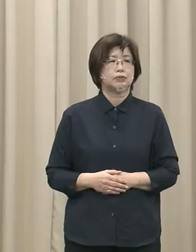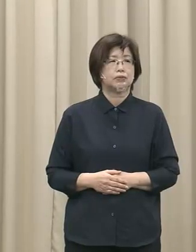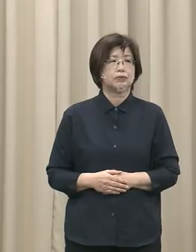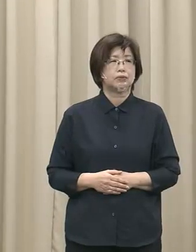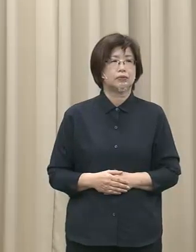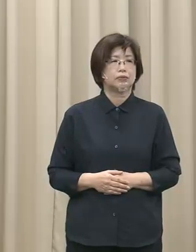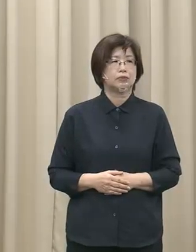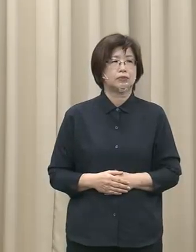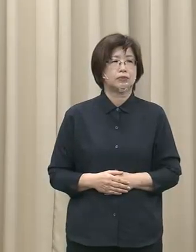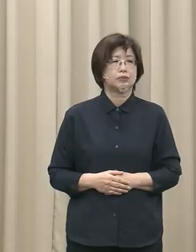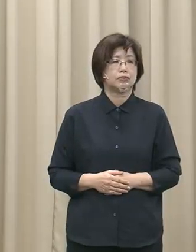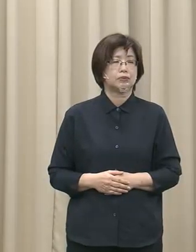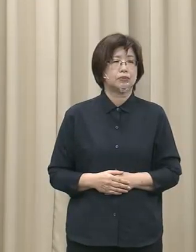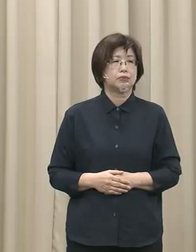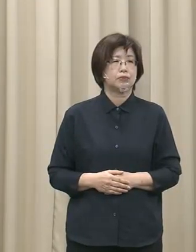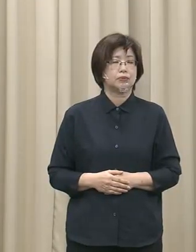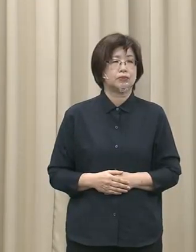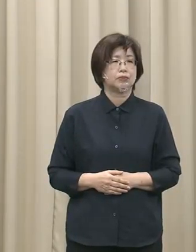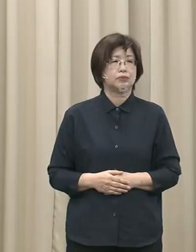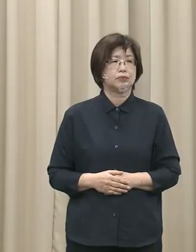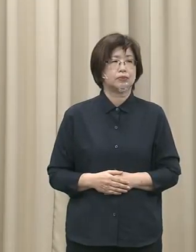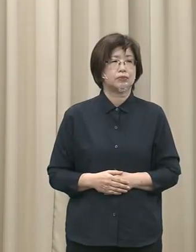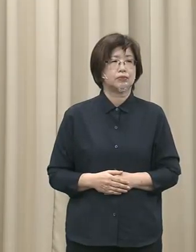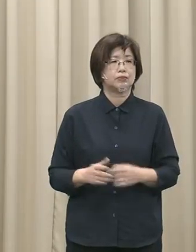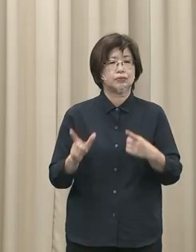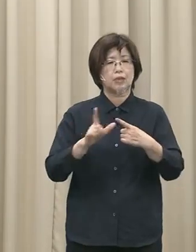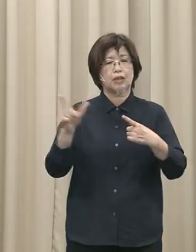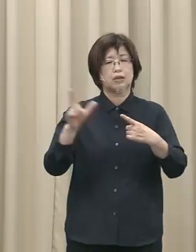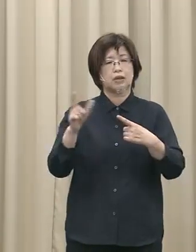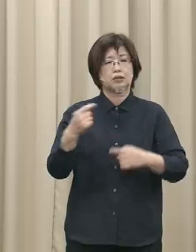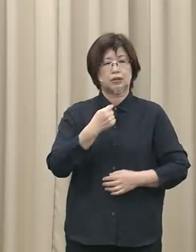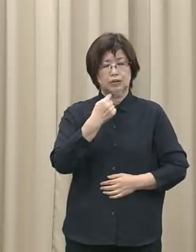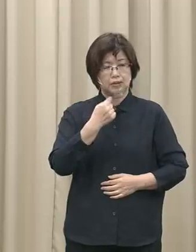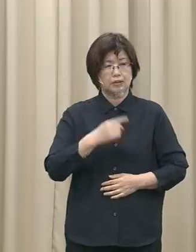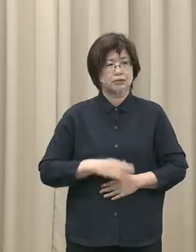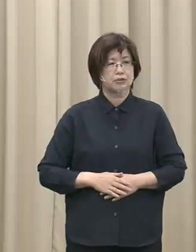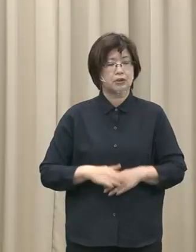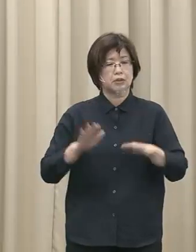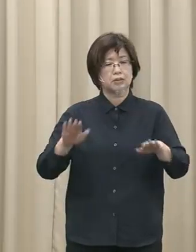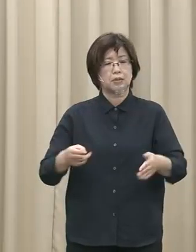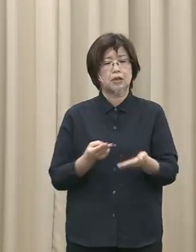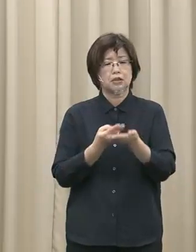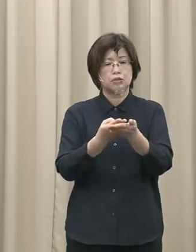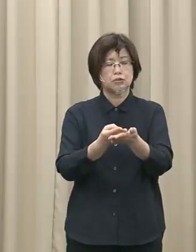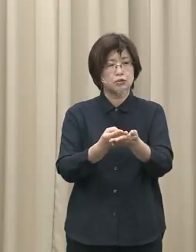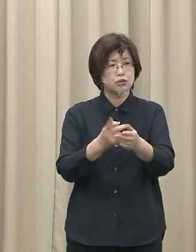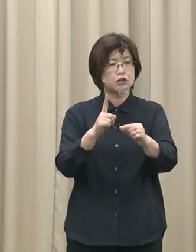どなたございますか。 NHK 様。 今現在入院されている